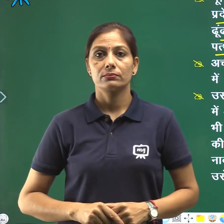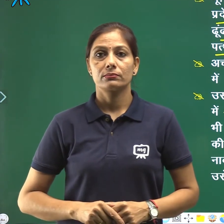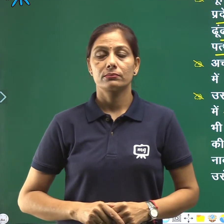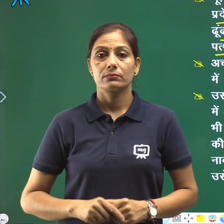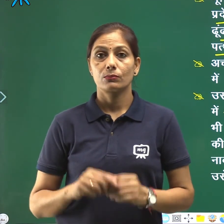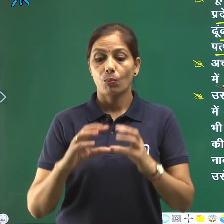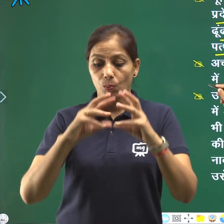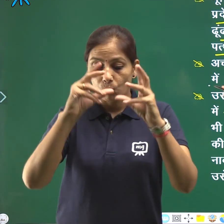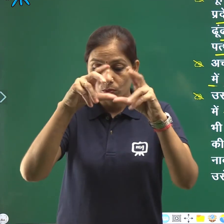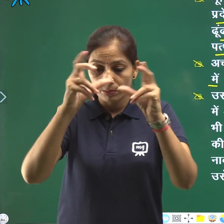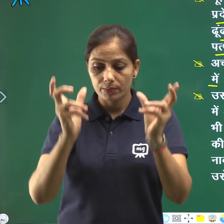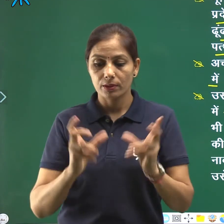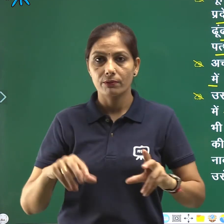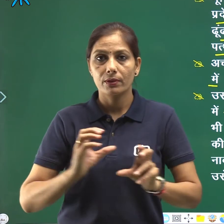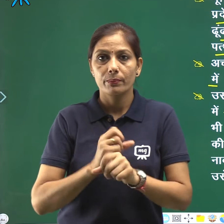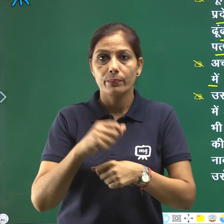मूर्तिकार के दिमाग में